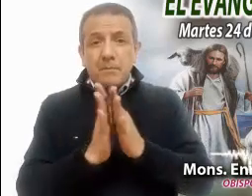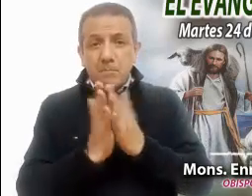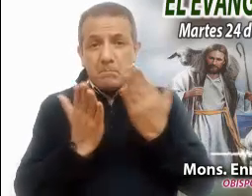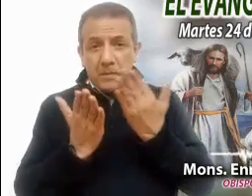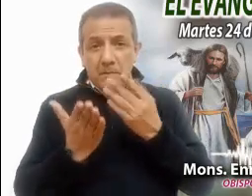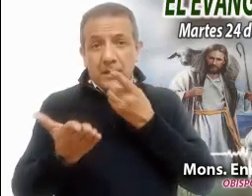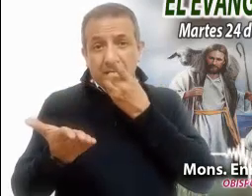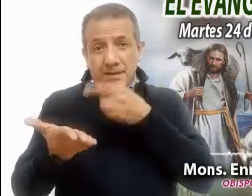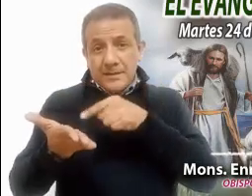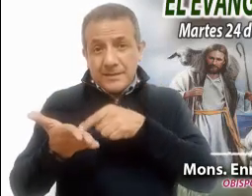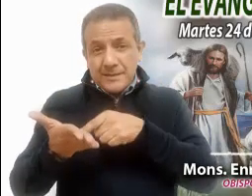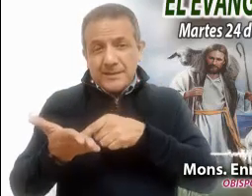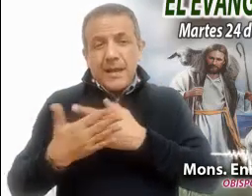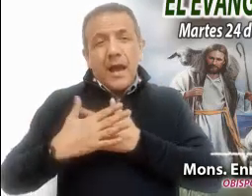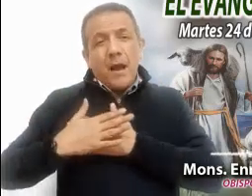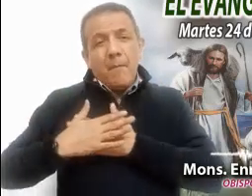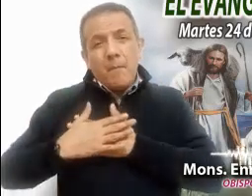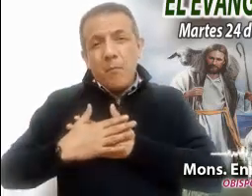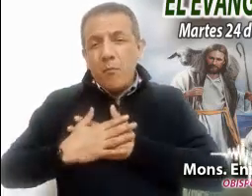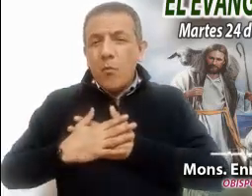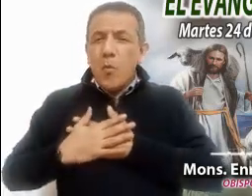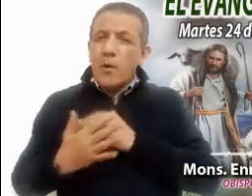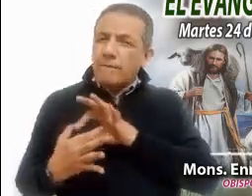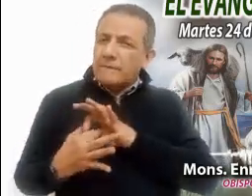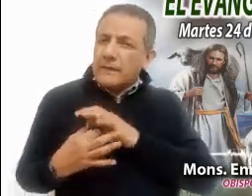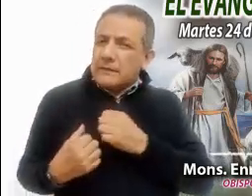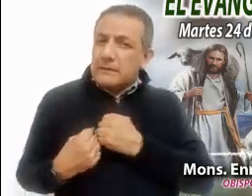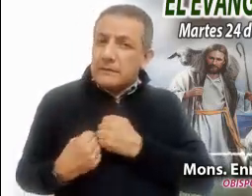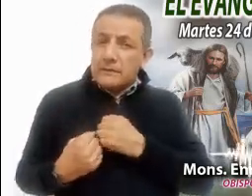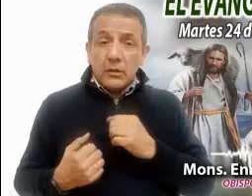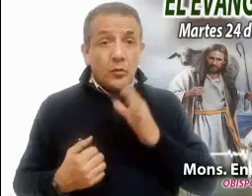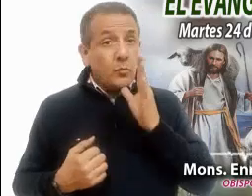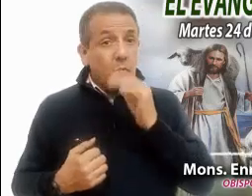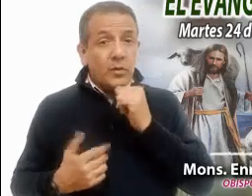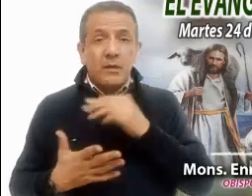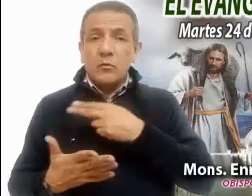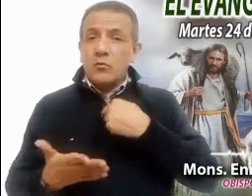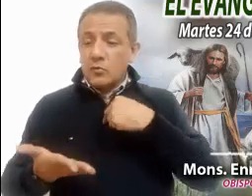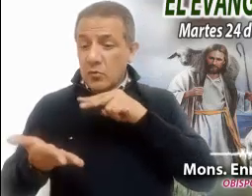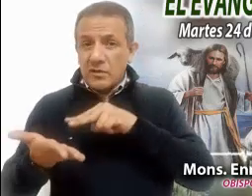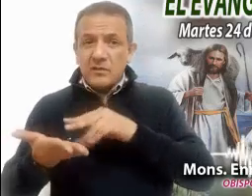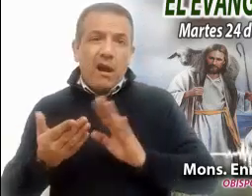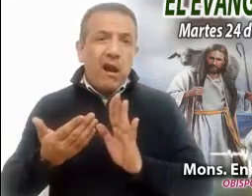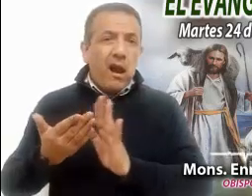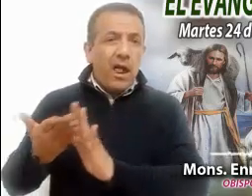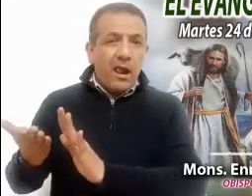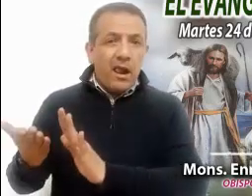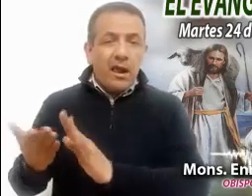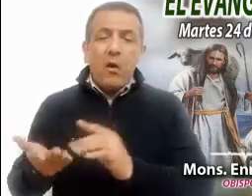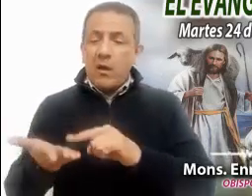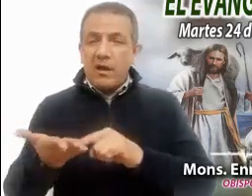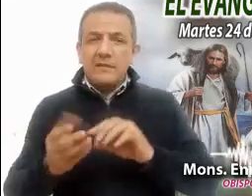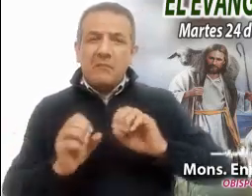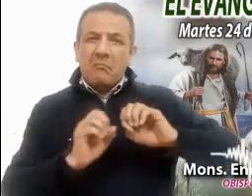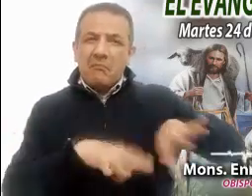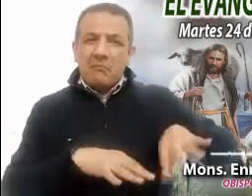una palabra dicha así, con tanto amor, con tanta intimidad, no la podemos despreciar ni dejar que caiga en el